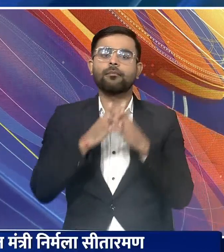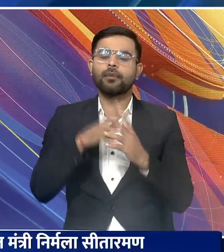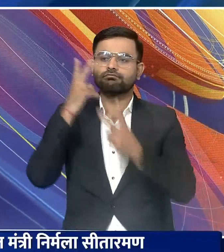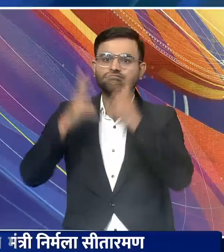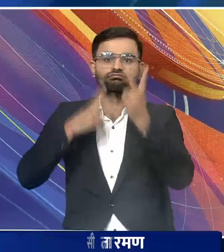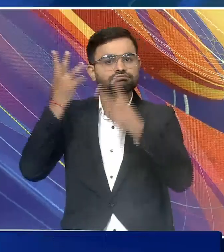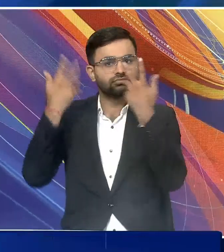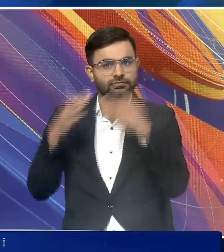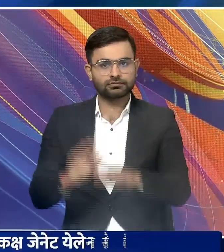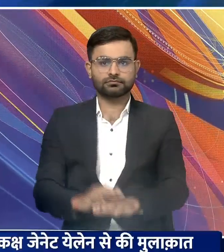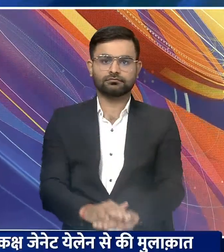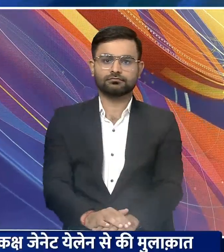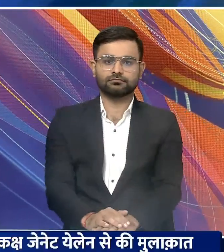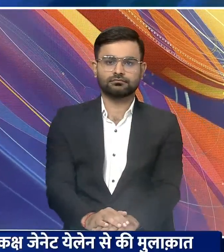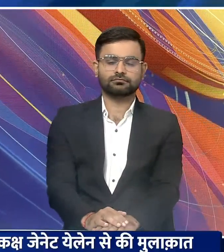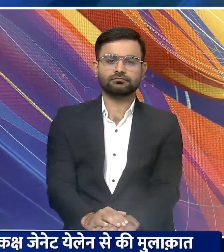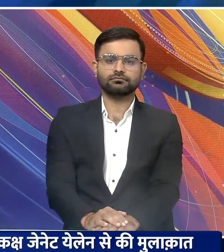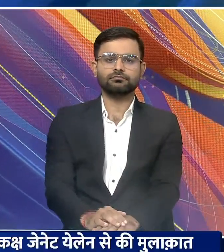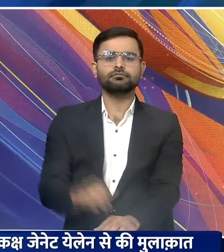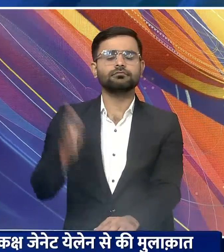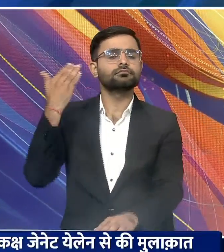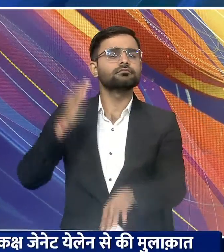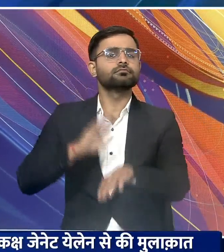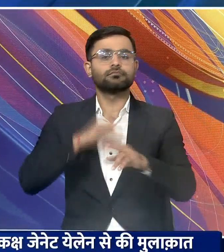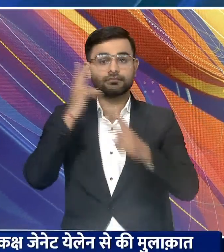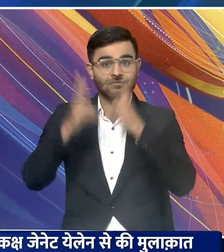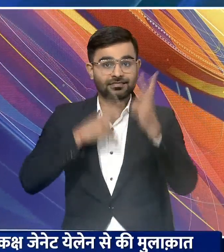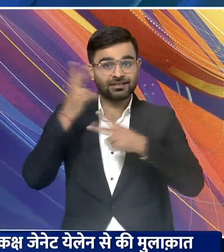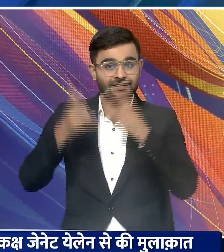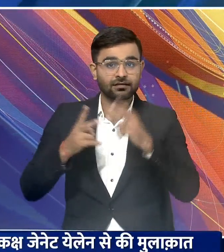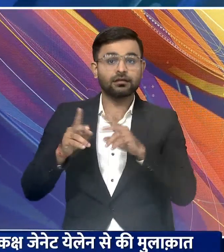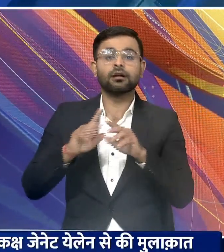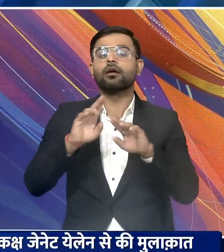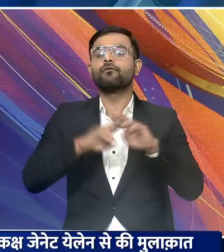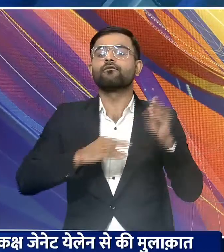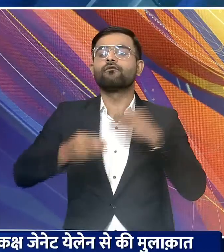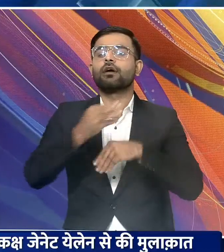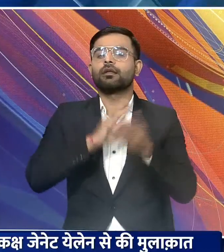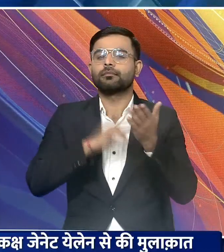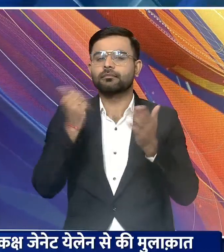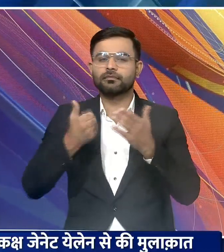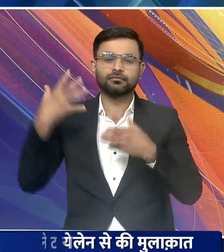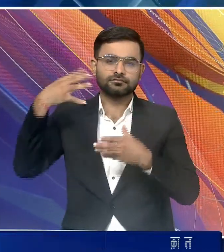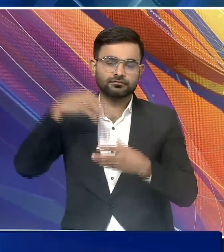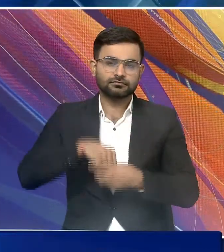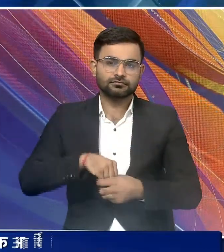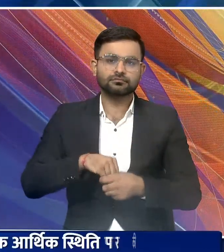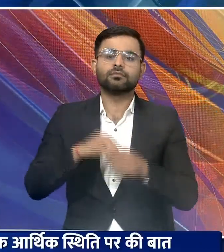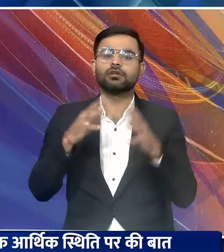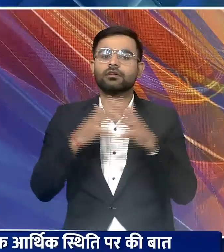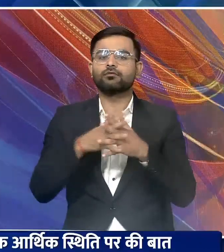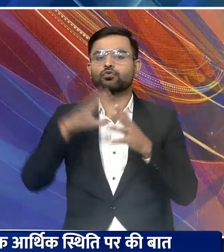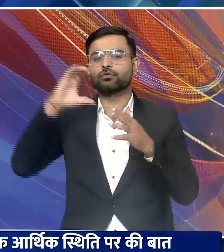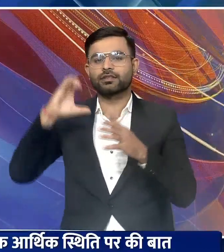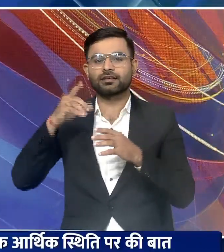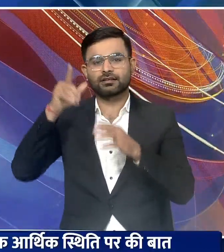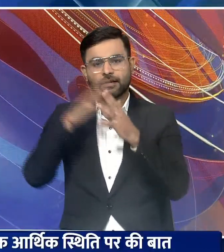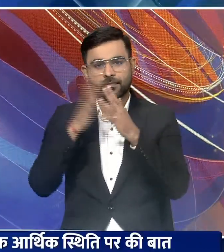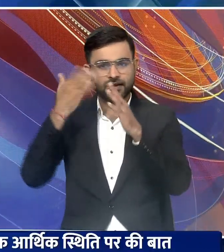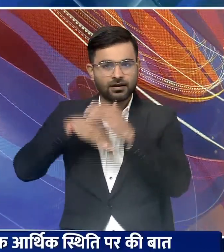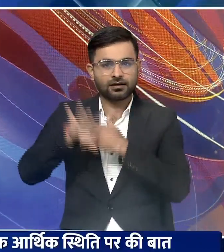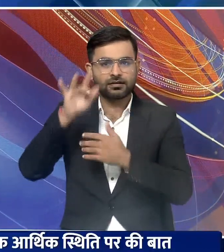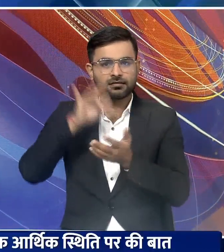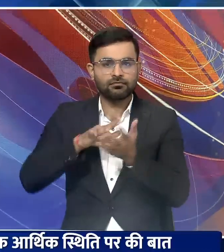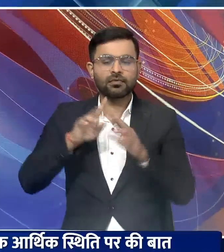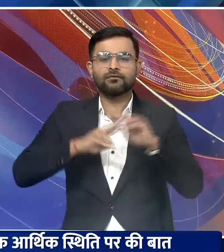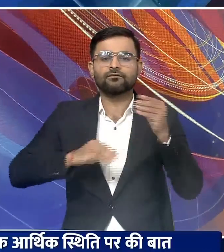पर हैं। अपने यात्रा के दौरान केंद्रीय वित्त मंत्री निर्मला सीतारमण ने वॉशिंगटन डीसी में अमेरिका की